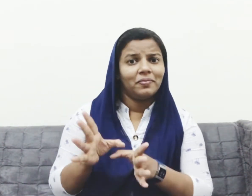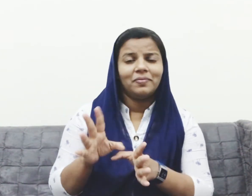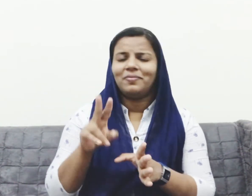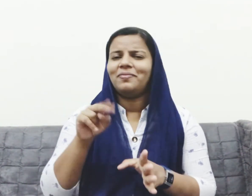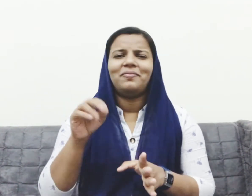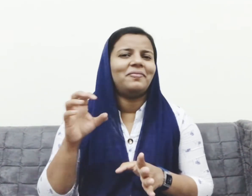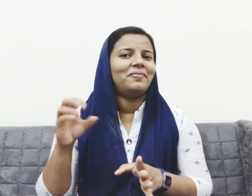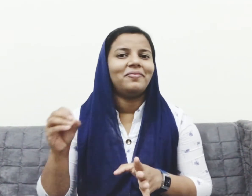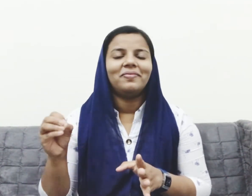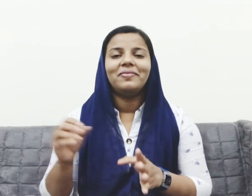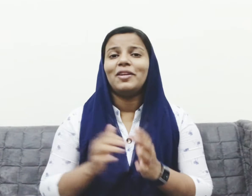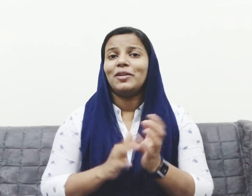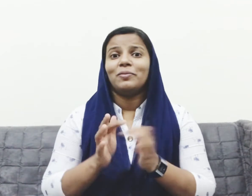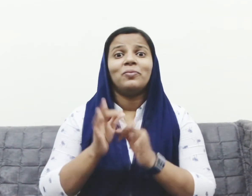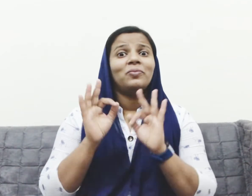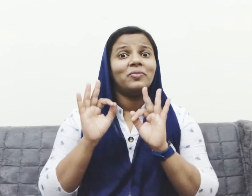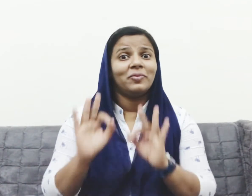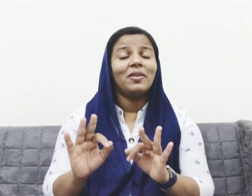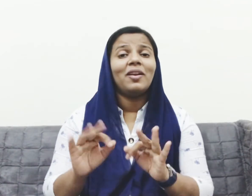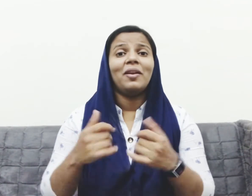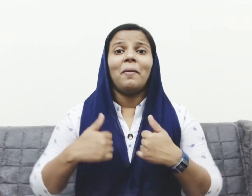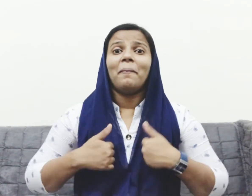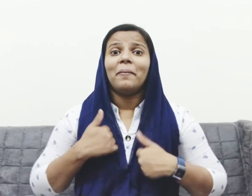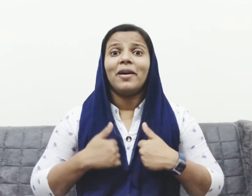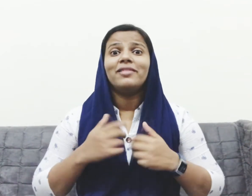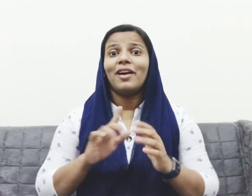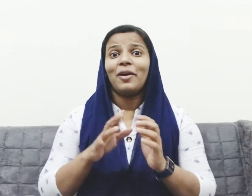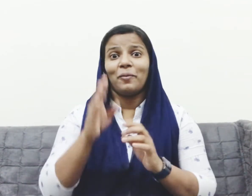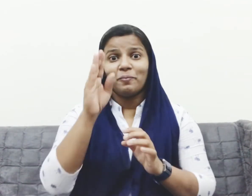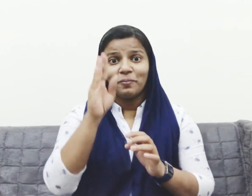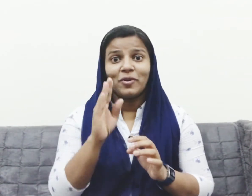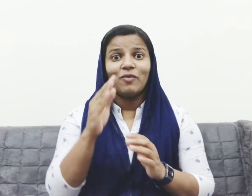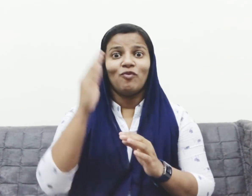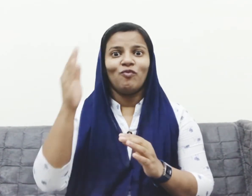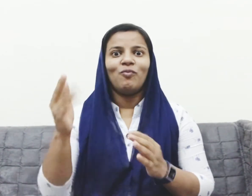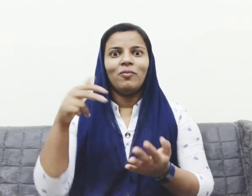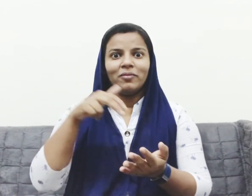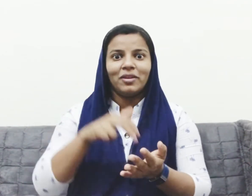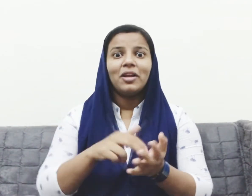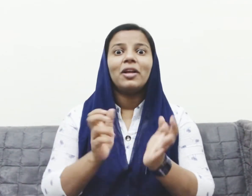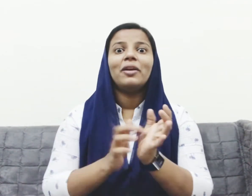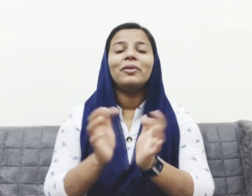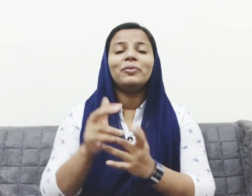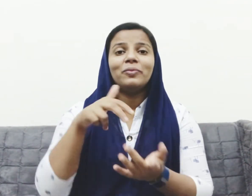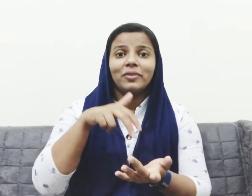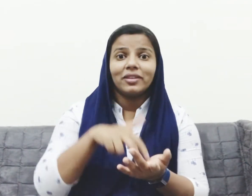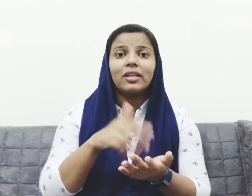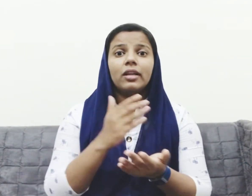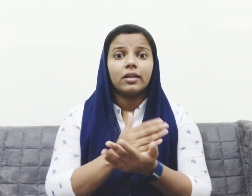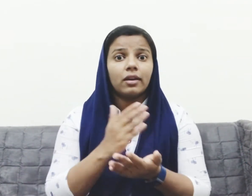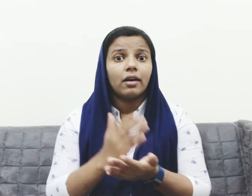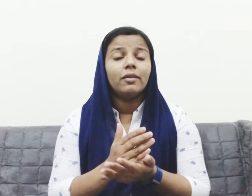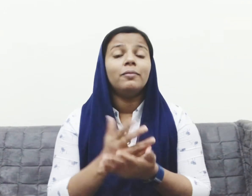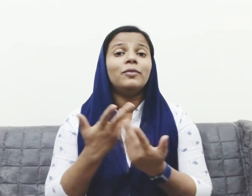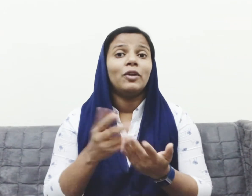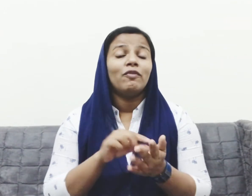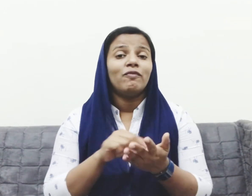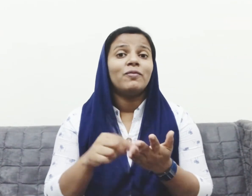ചെയ്ത് കളയാത്ത നല്ലൊരു മഹാപുരോഹിതൻ പിതാവിൻ്റെ വലത്തുഭാഗത്ത് യേശു ക്രിസ്തു നമുക്ക് വേണ്ടി ഇരിക്കുന്നത് കൊണ്ട് ഇവിടെ പറയുന്ന വാക്ക് കേട്ടാട്ടെ,